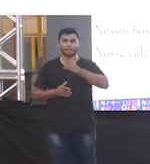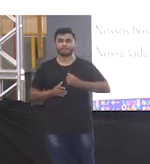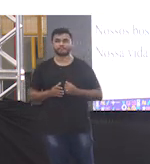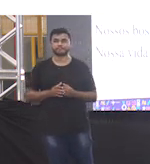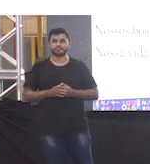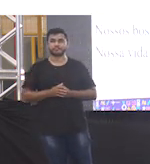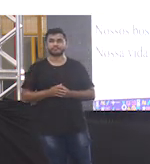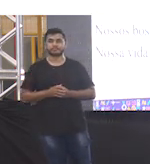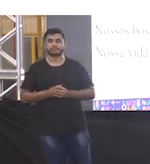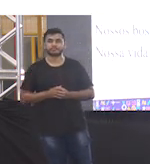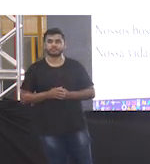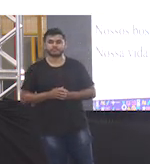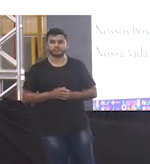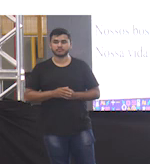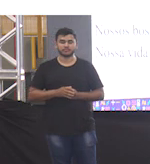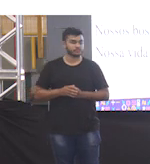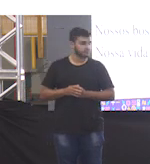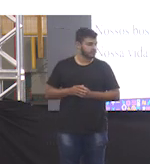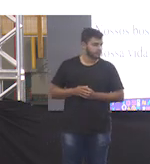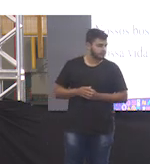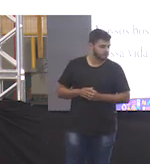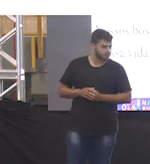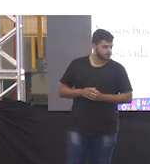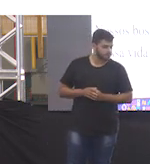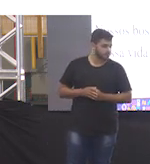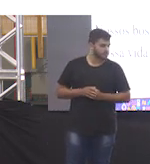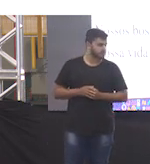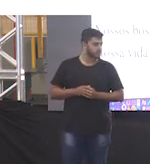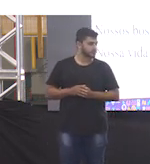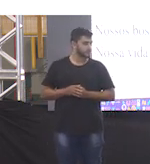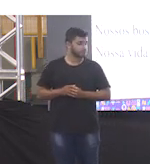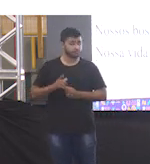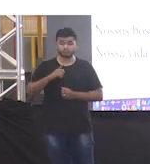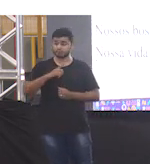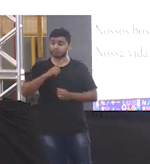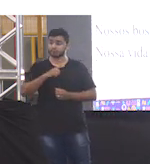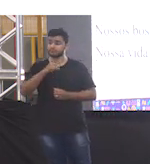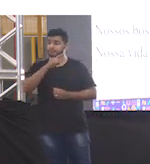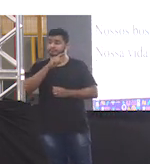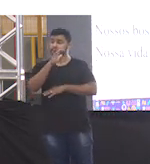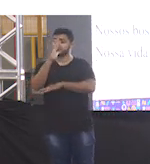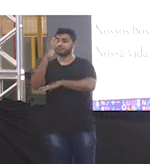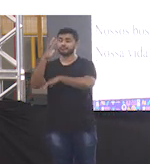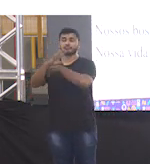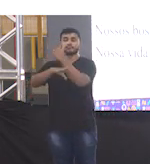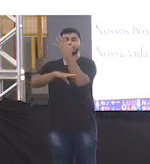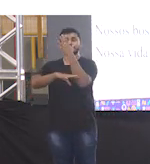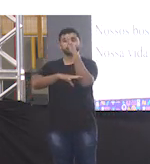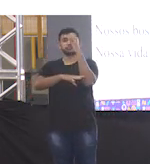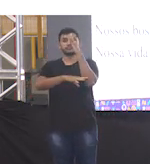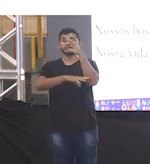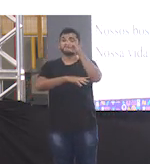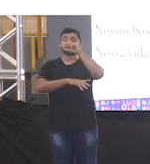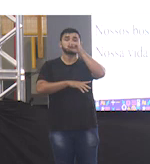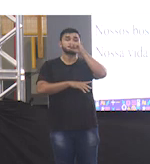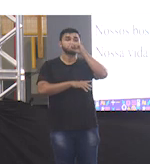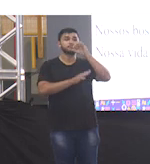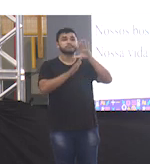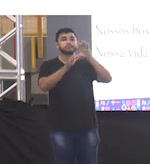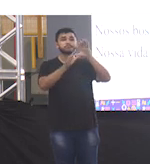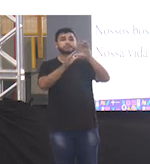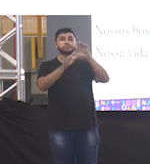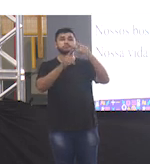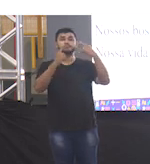Minha terra tem palmeiras, onde canta o sabiá. As aves que aqui gorjeiam, não gorjeiam como